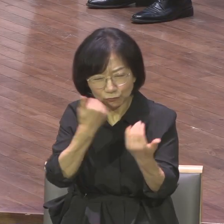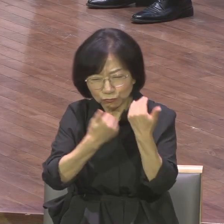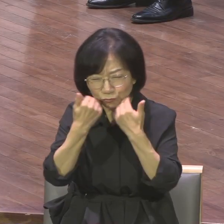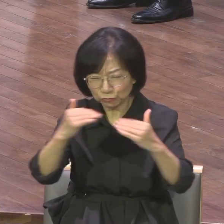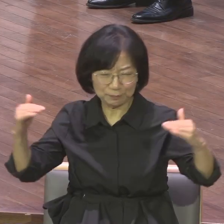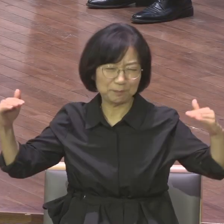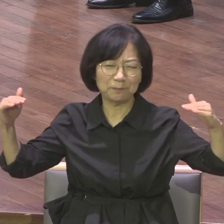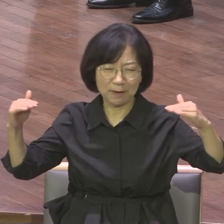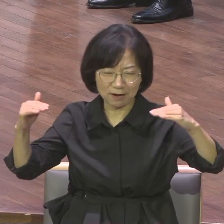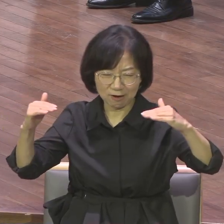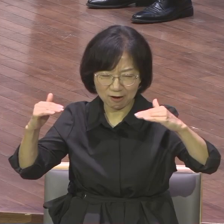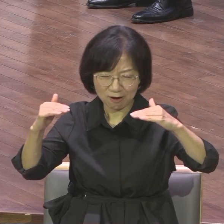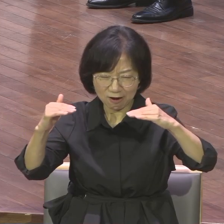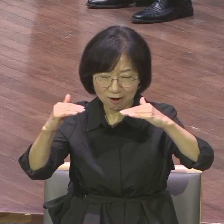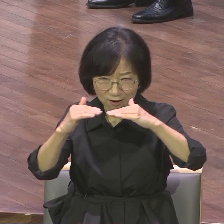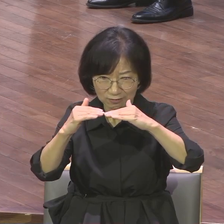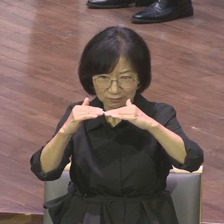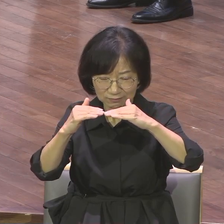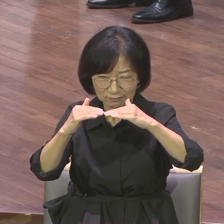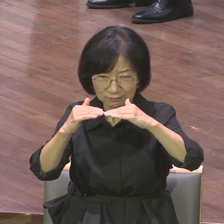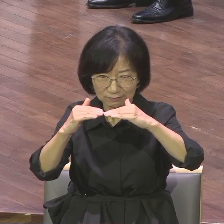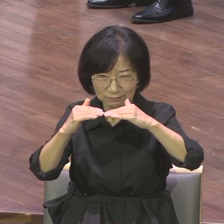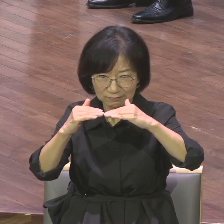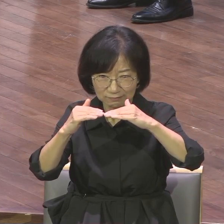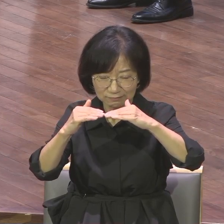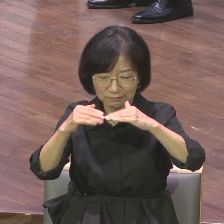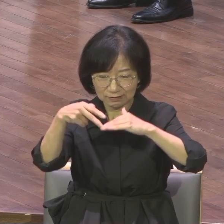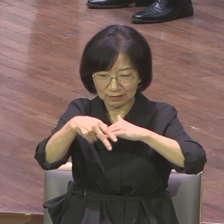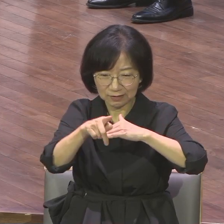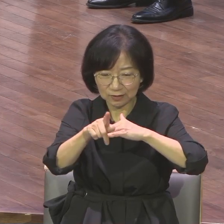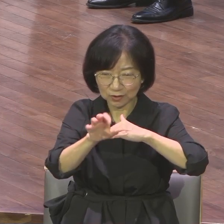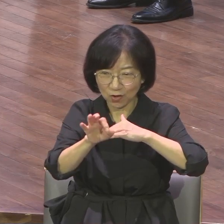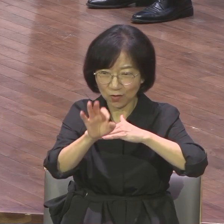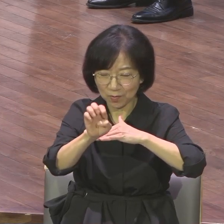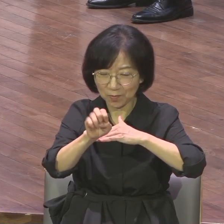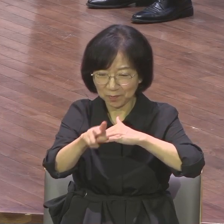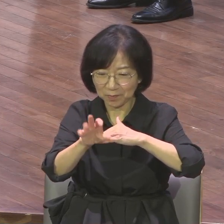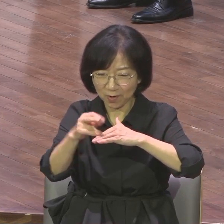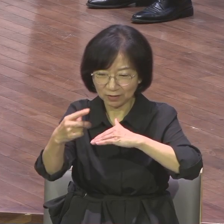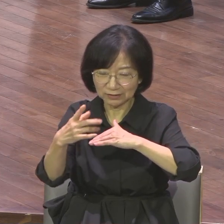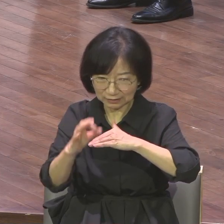이게 전부 다 성평등. 이게 지금 다 전부 다 이게 지금